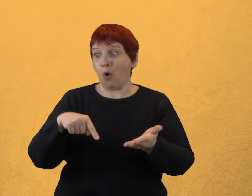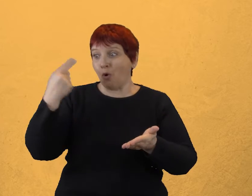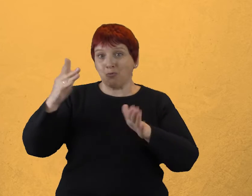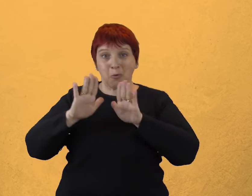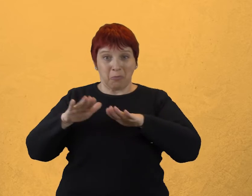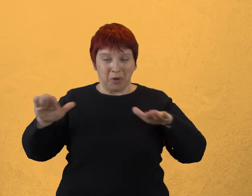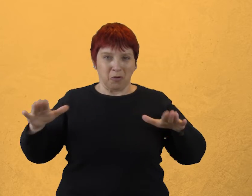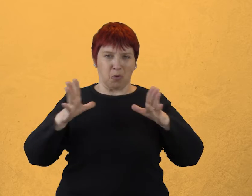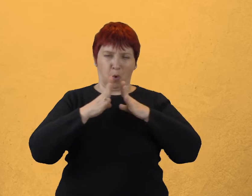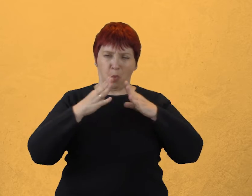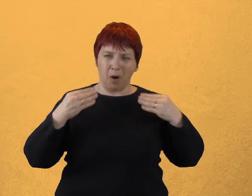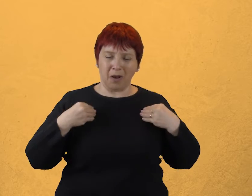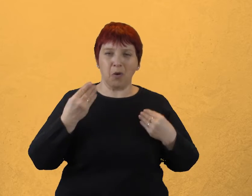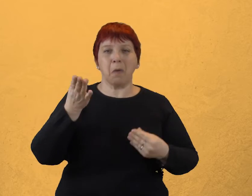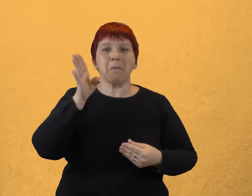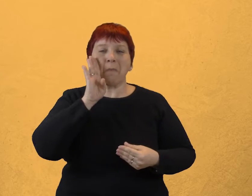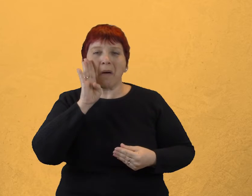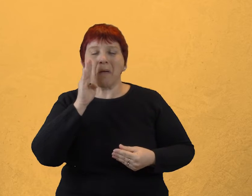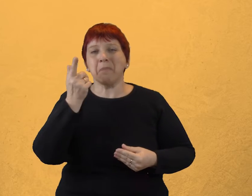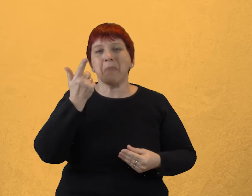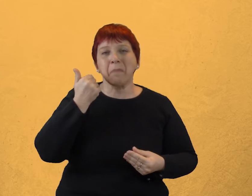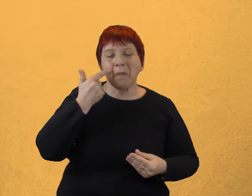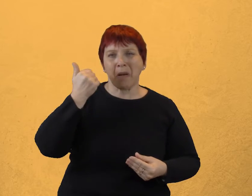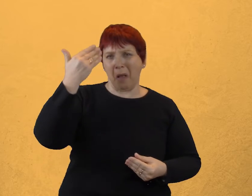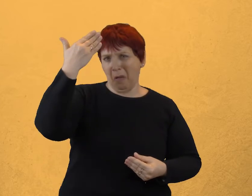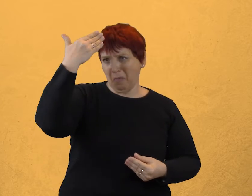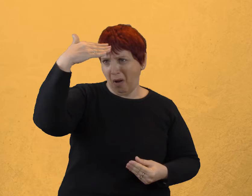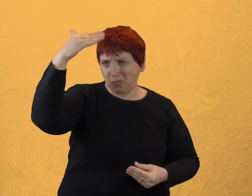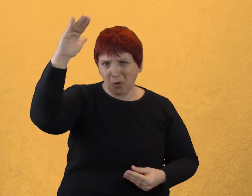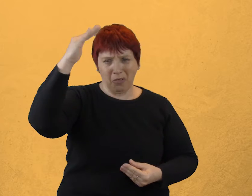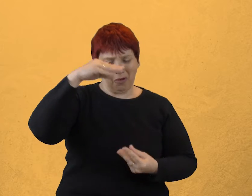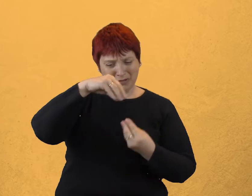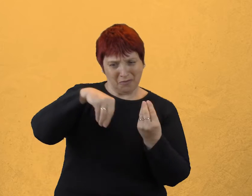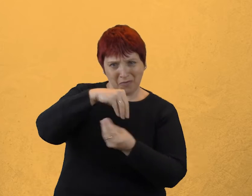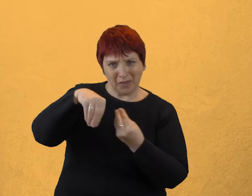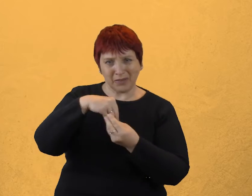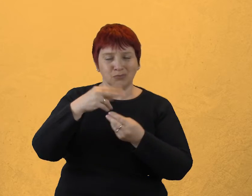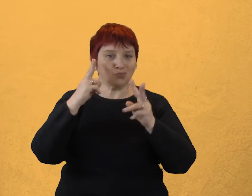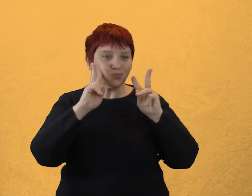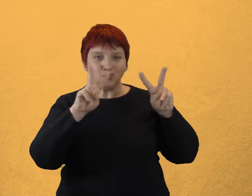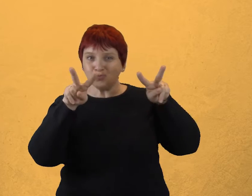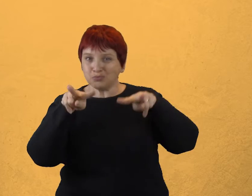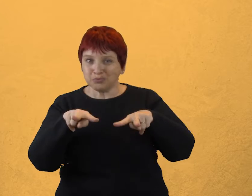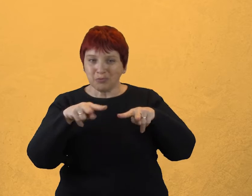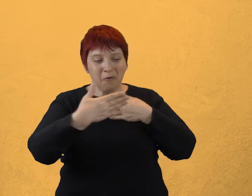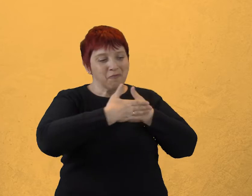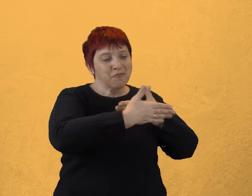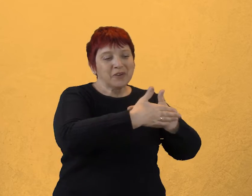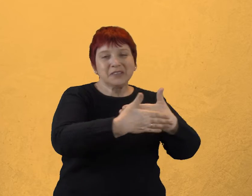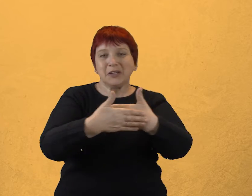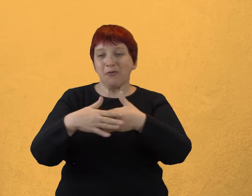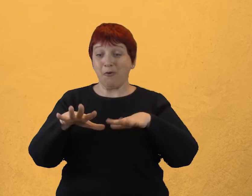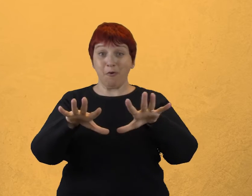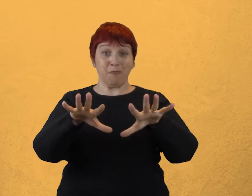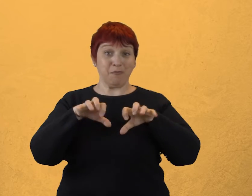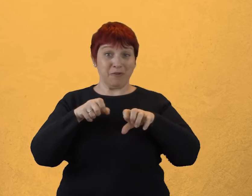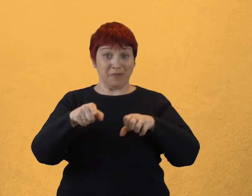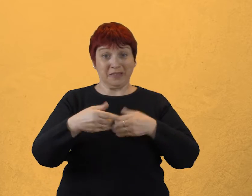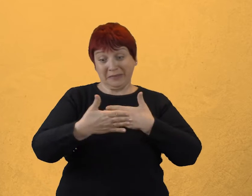escuela, los padres y las madres, las autoridades escolares y la comunidad del barrio que allí estaría